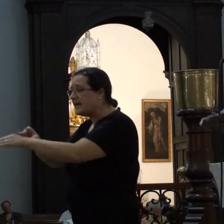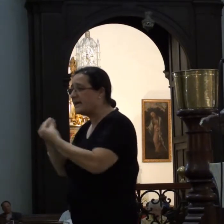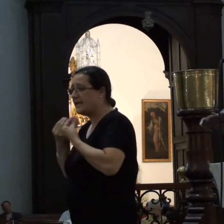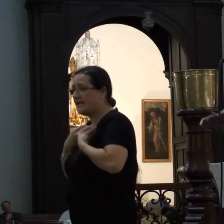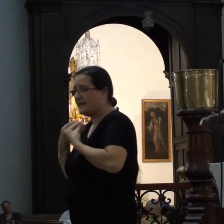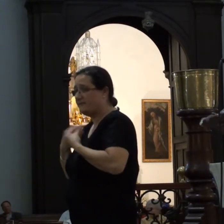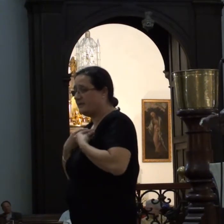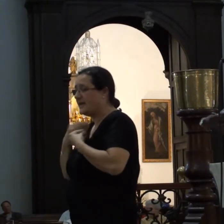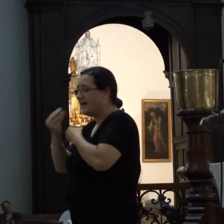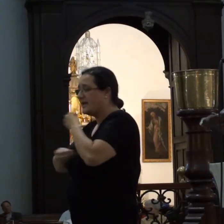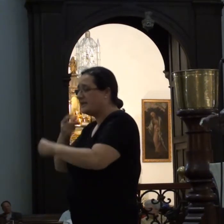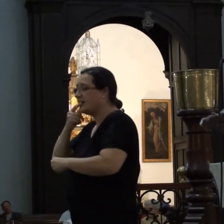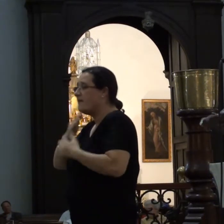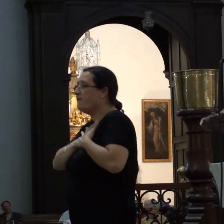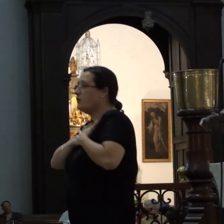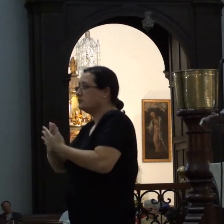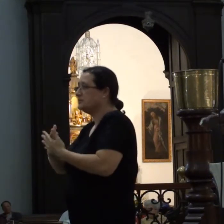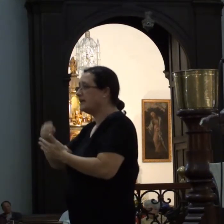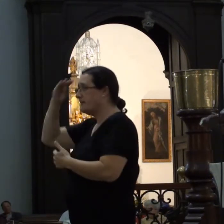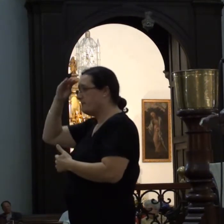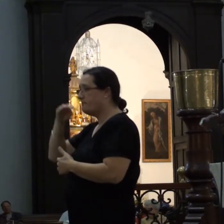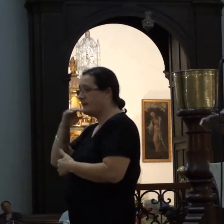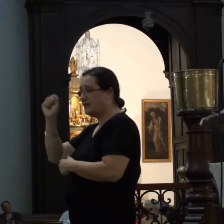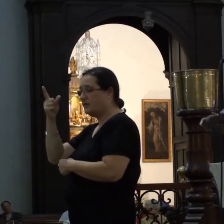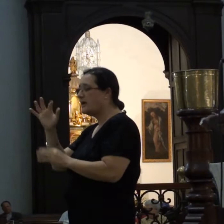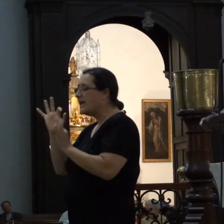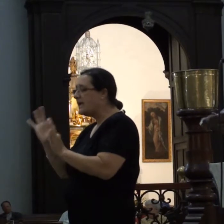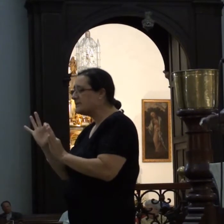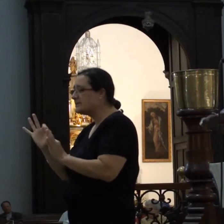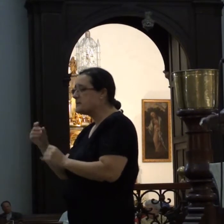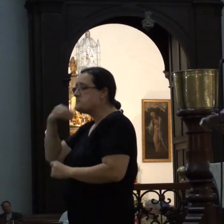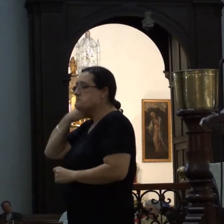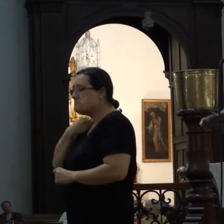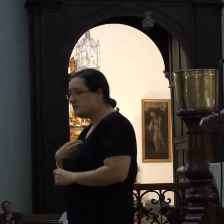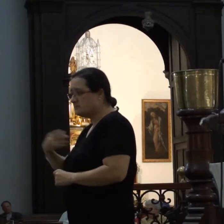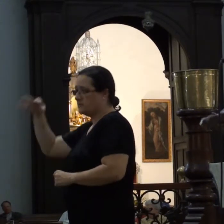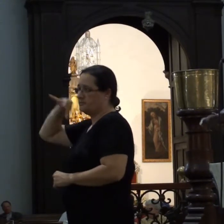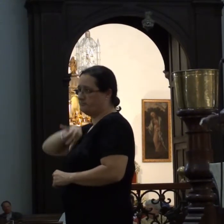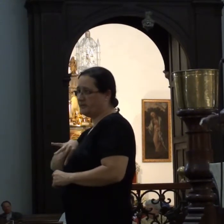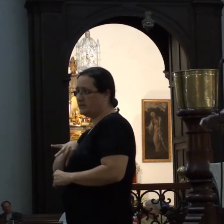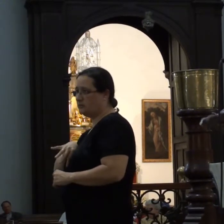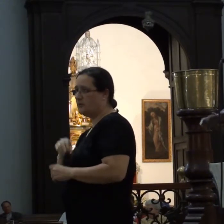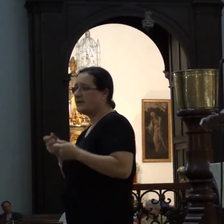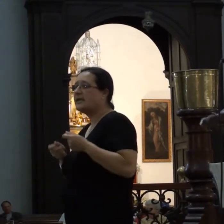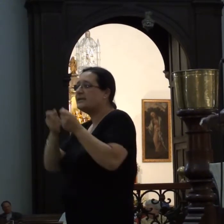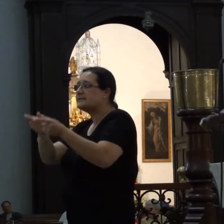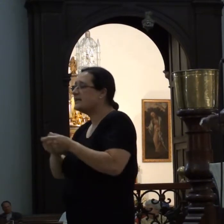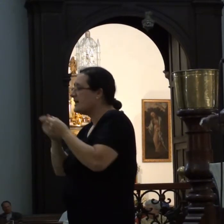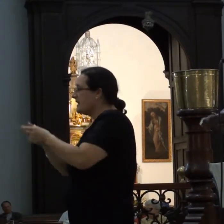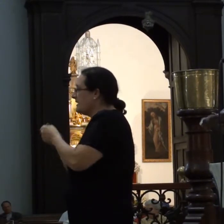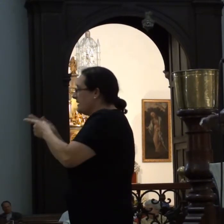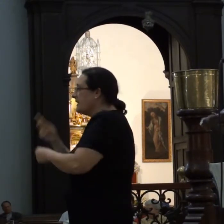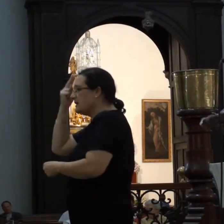a realizar la voluntad del padre es el mismo espíritu que reciben los que somos de Jesús